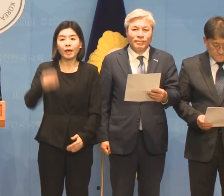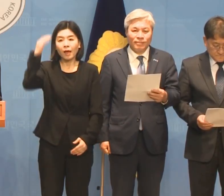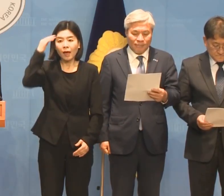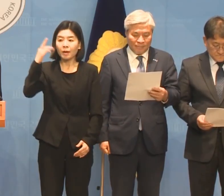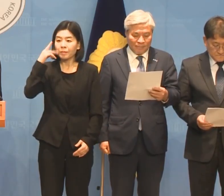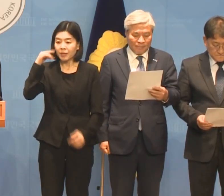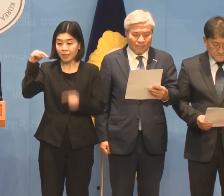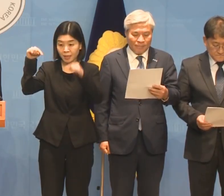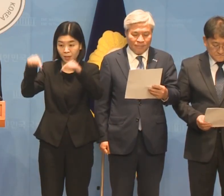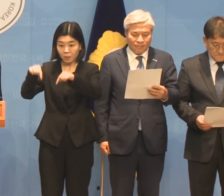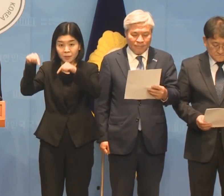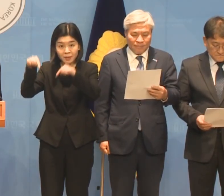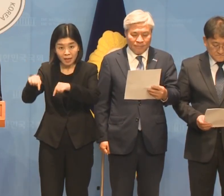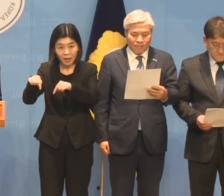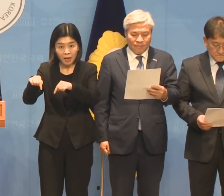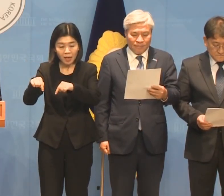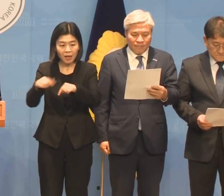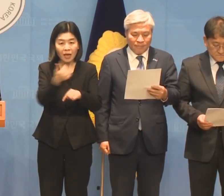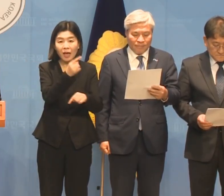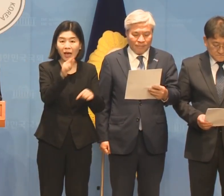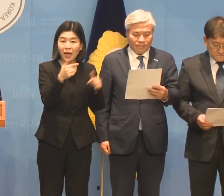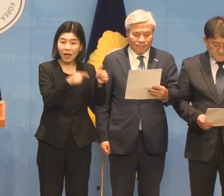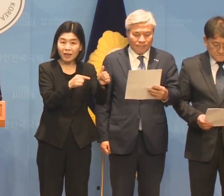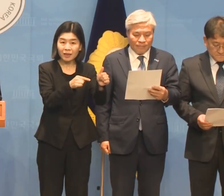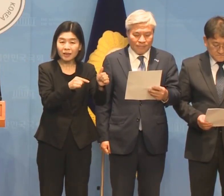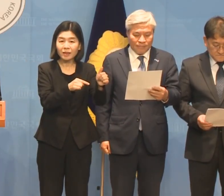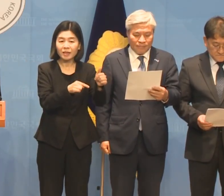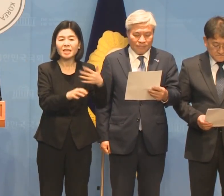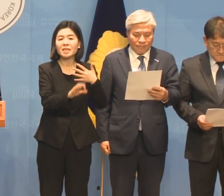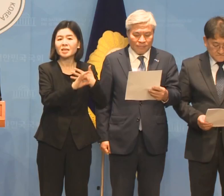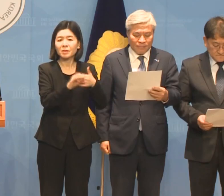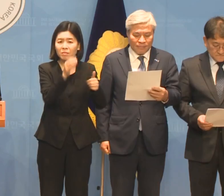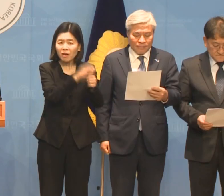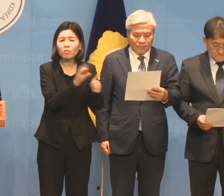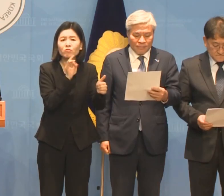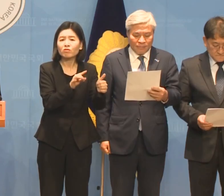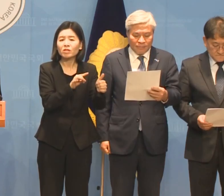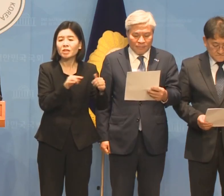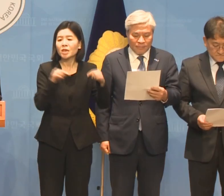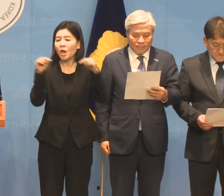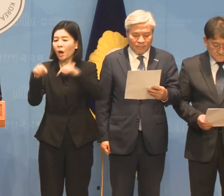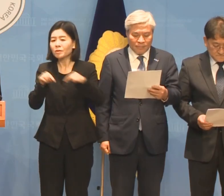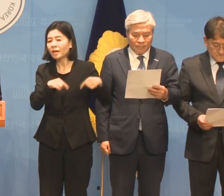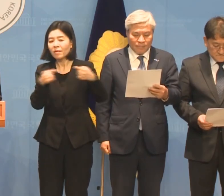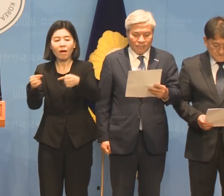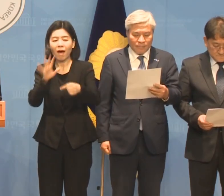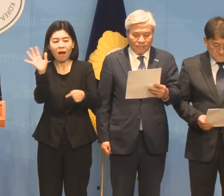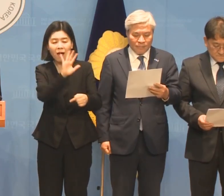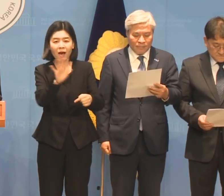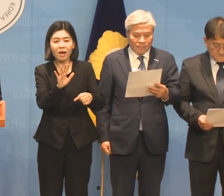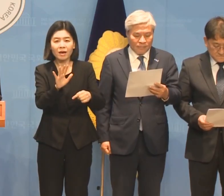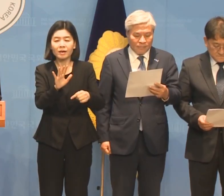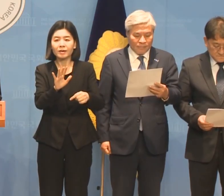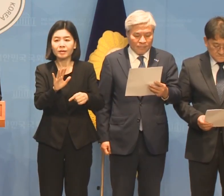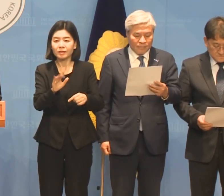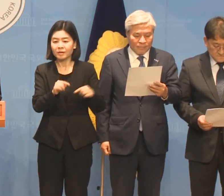한미협상은 한낱 권한대행이 할 수 있는 협상이 아니다. 한덕수는 당장 손을 떼고 차기 정부에